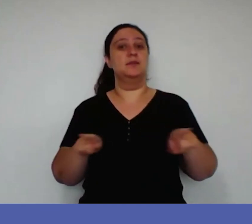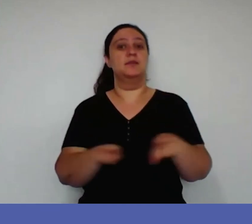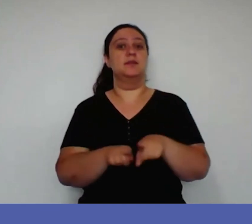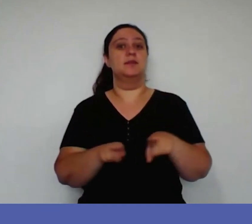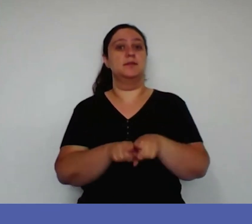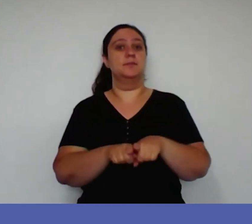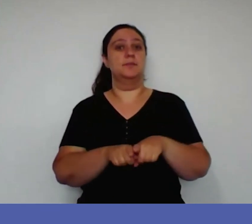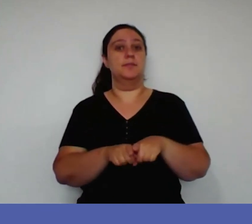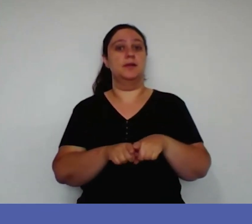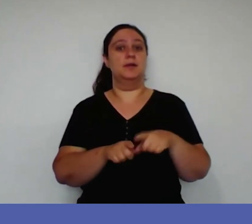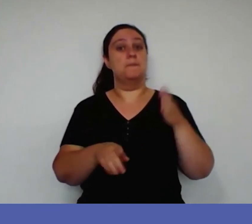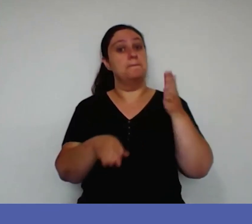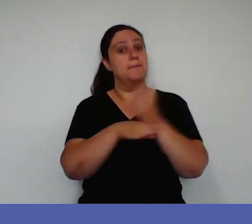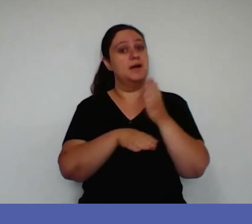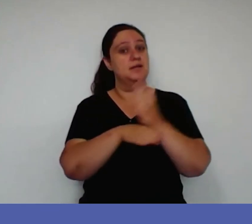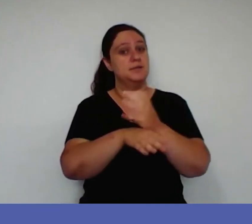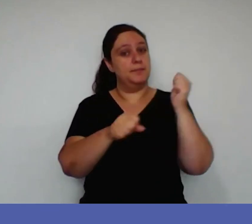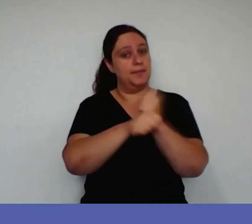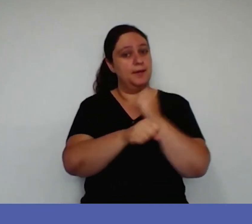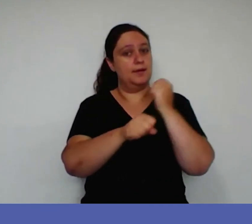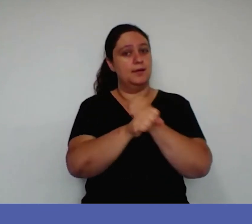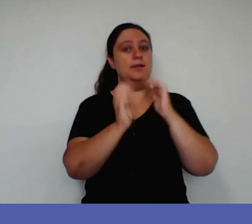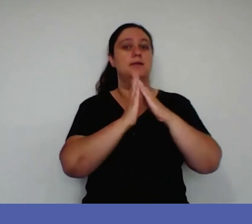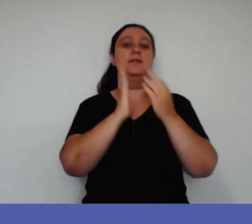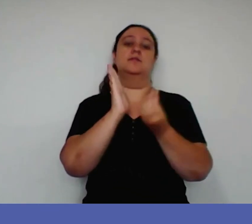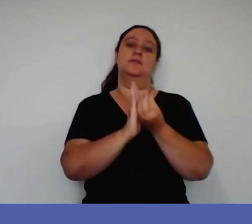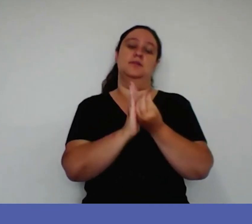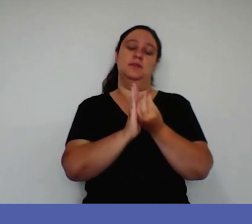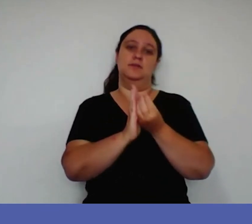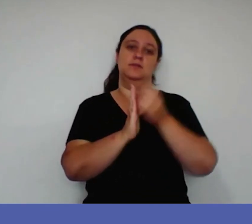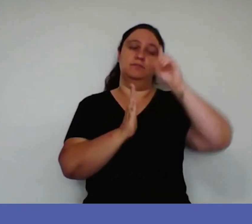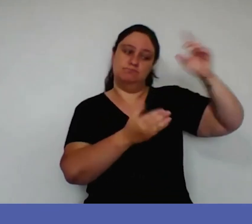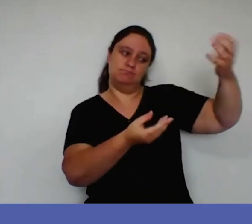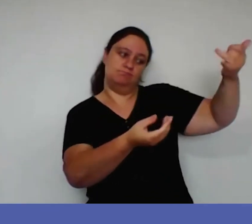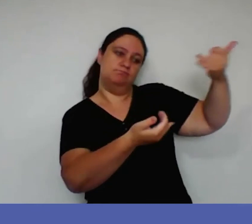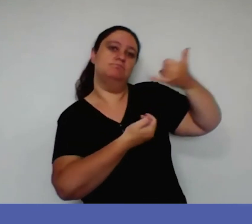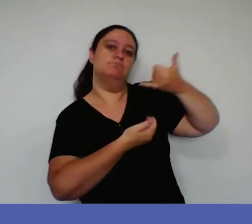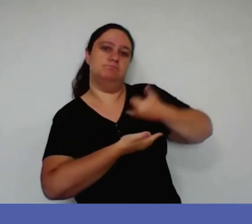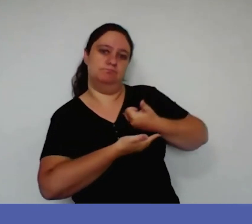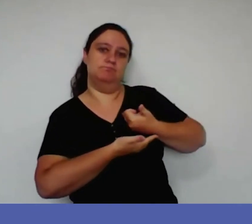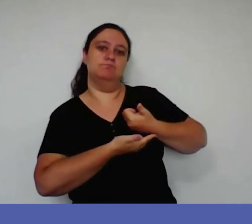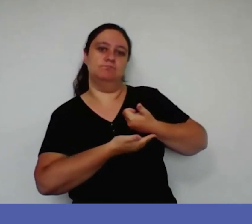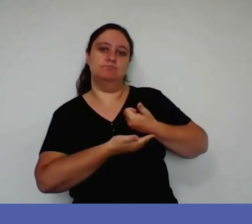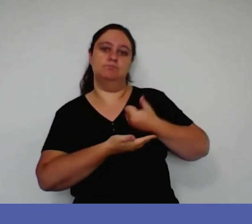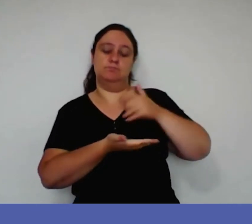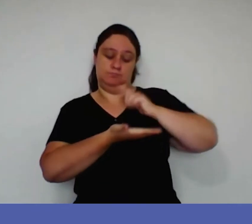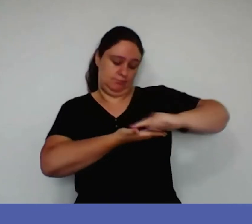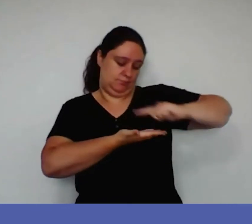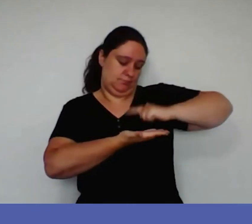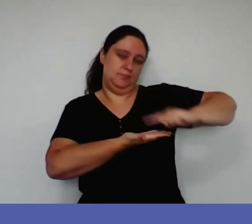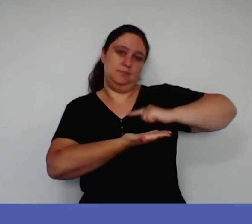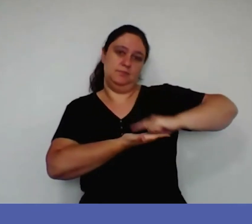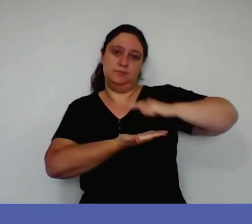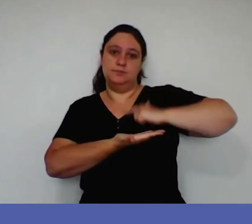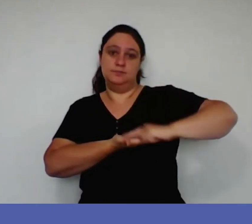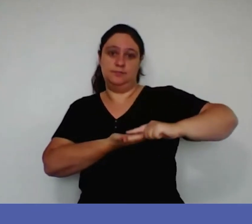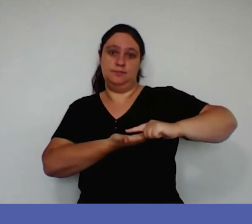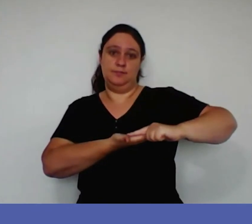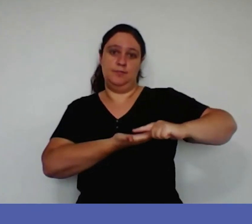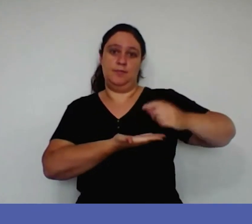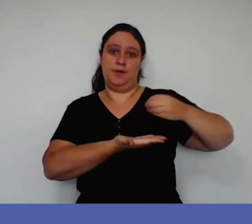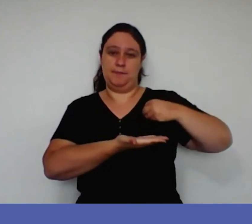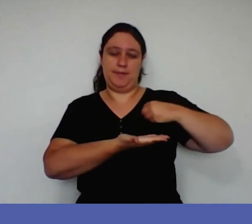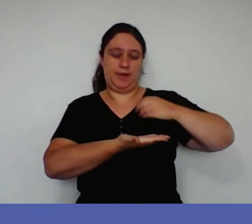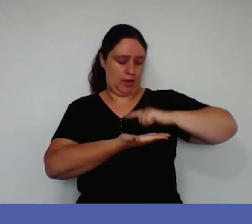edificados, recebemos a palavra para nos limpar, para nos purificar de toda impureza e nos preparar